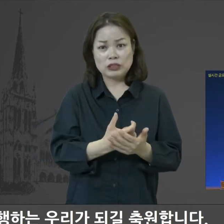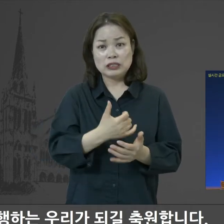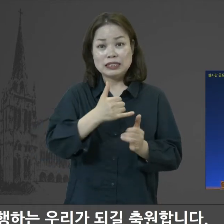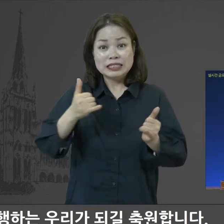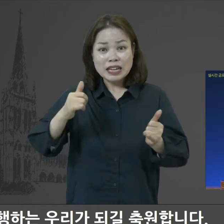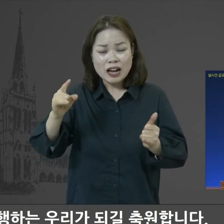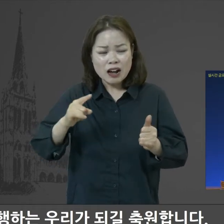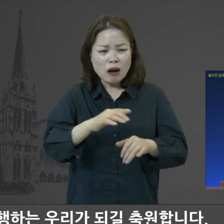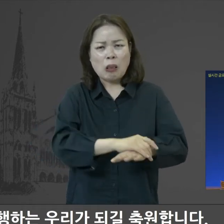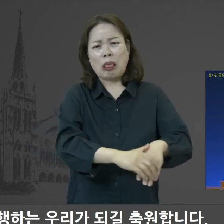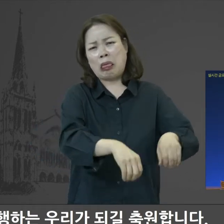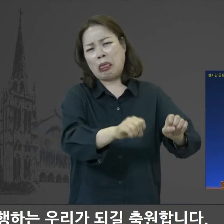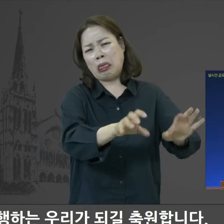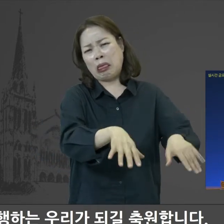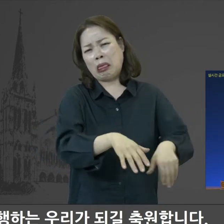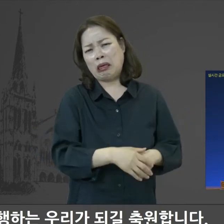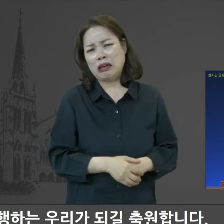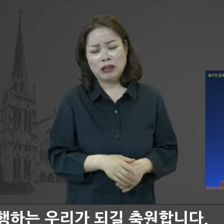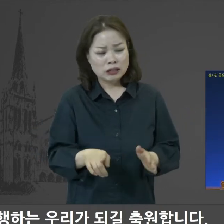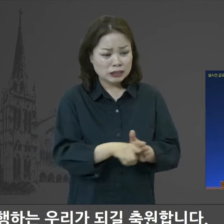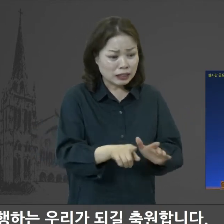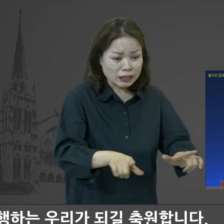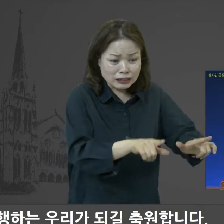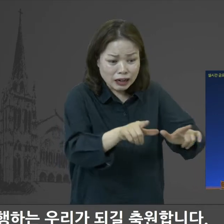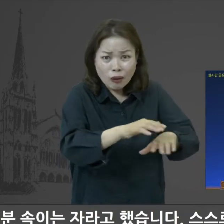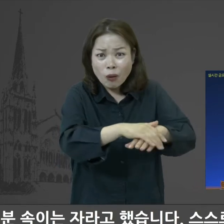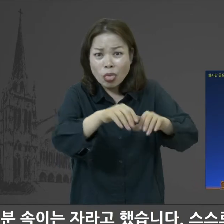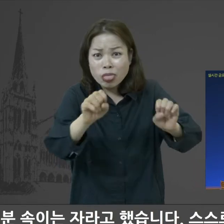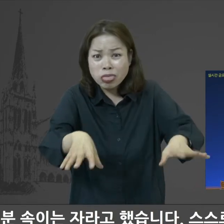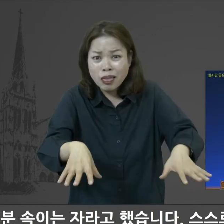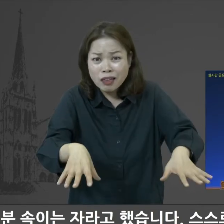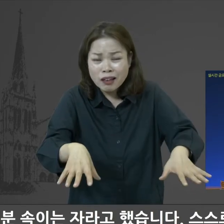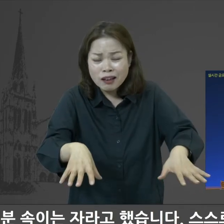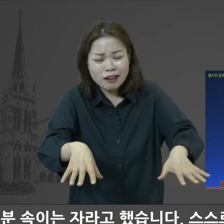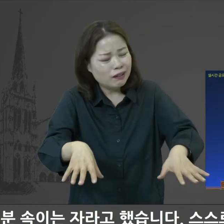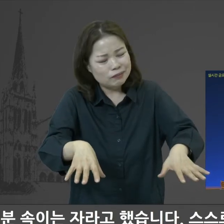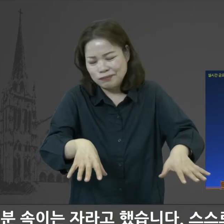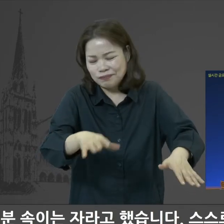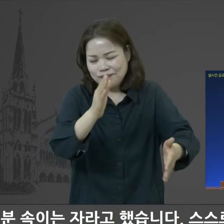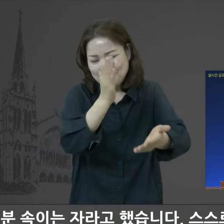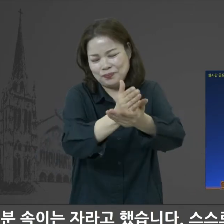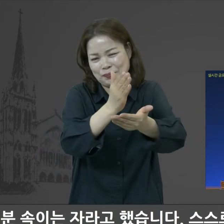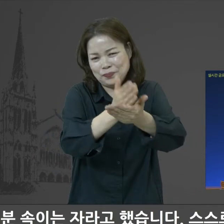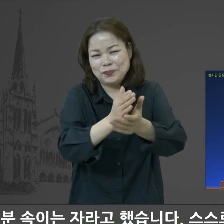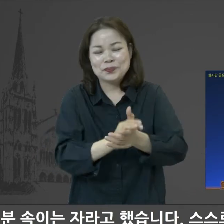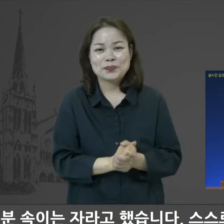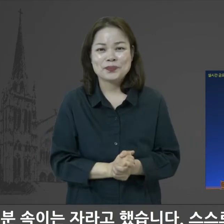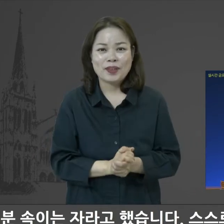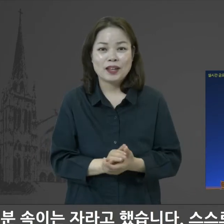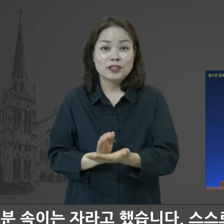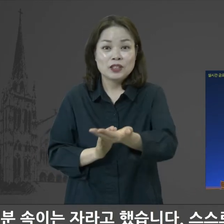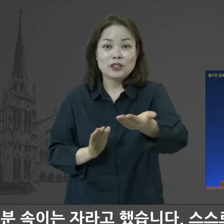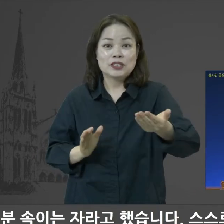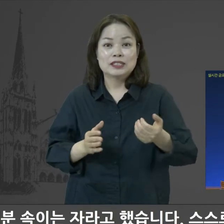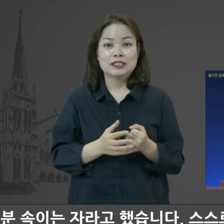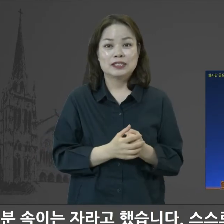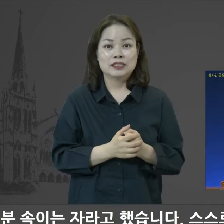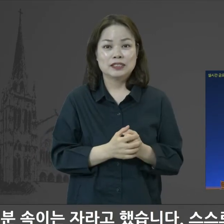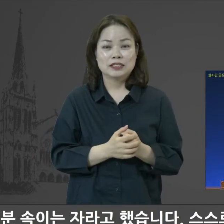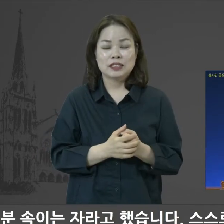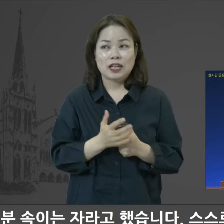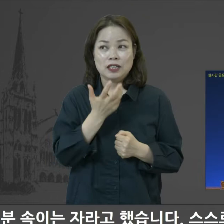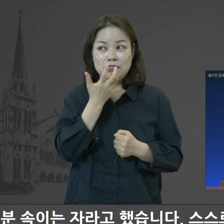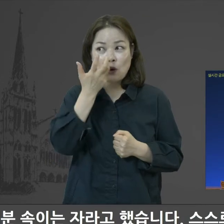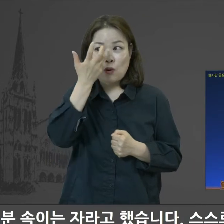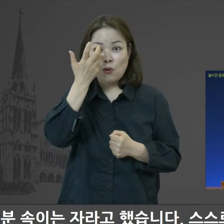뭡니까? 헛것이에요. 헛것. 여러분, 신앙생활하고 끝에 헛것, 이거 정말 안 되는 겁니다. 제가 여러분의 이